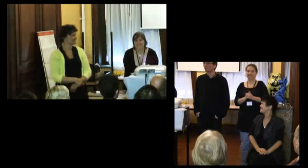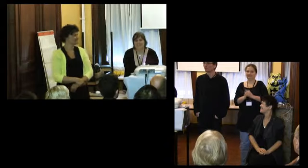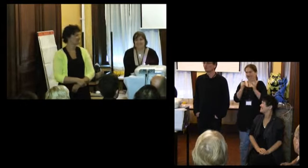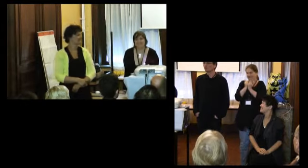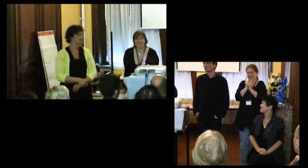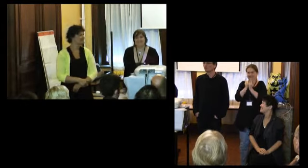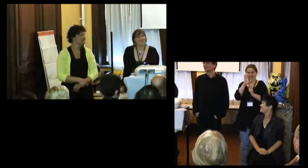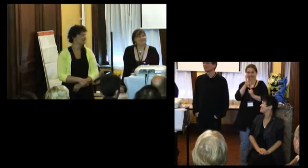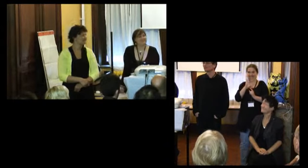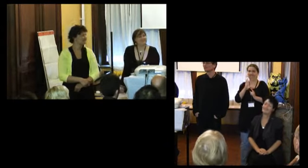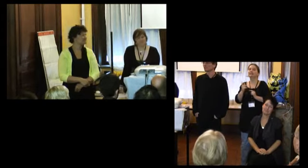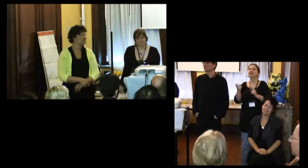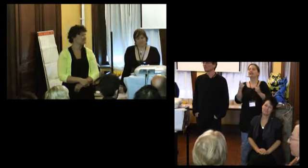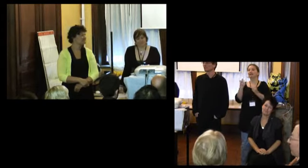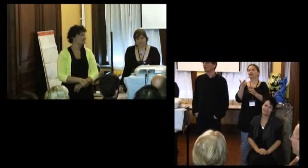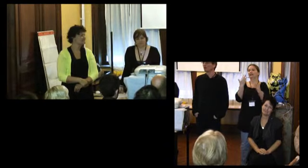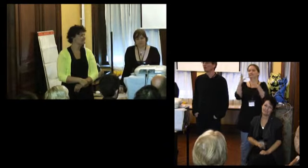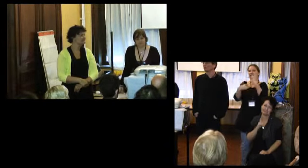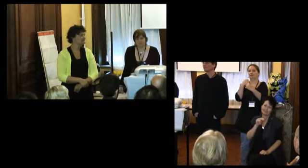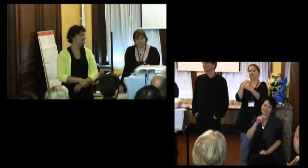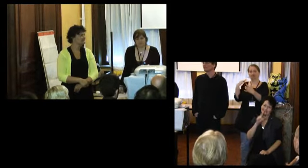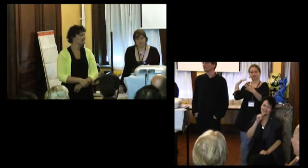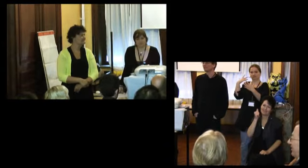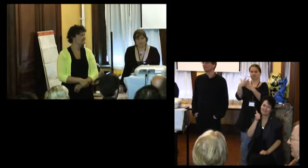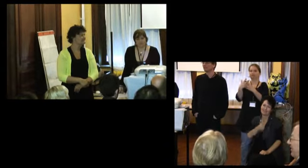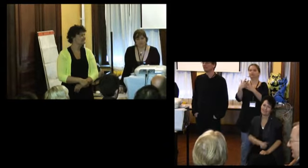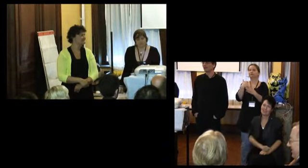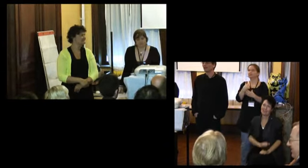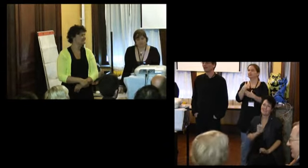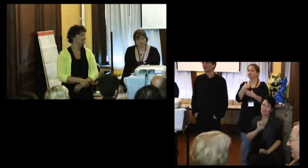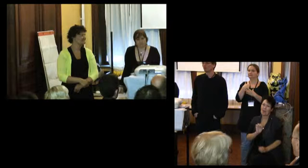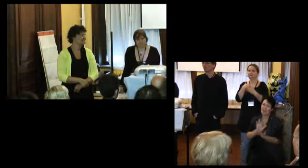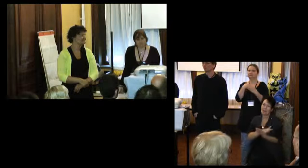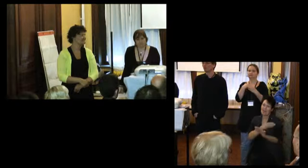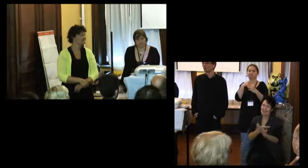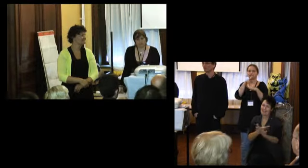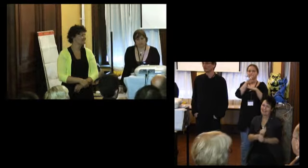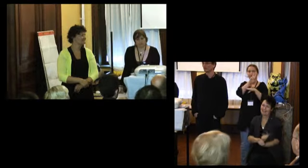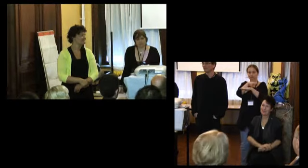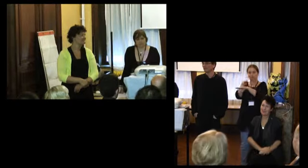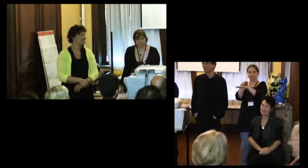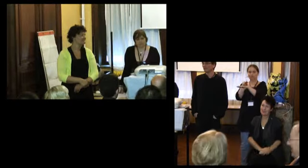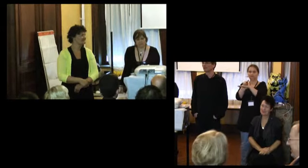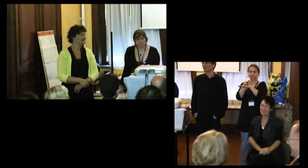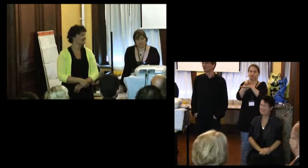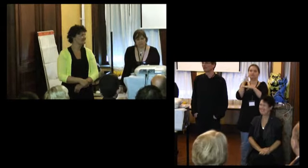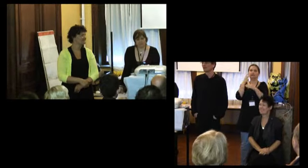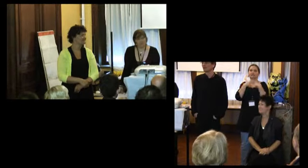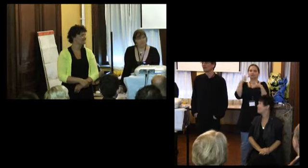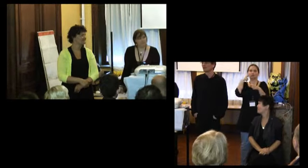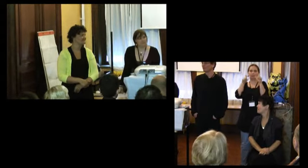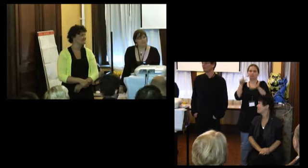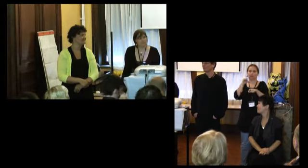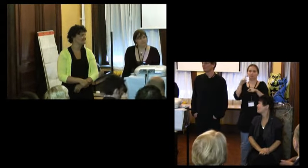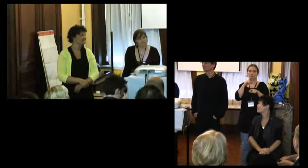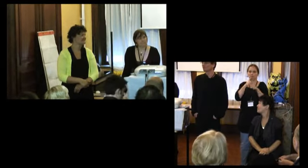Donc, depuis 10 ans, j'ai mis en place des visites accessibles aux personnes sourdes.